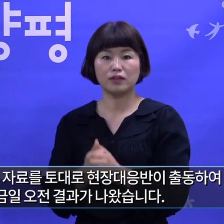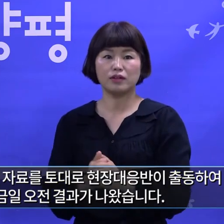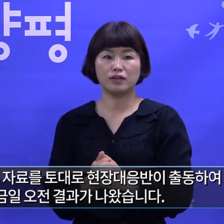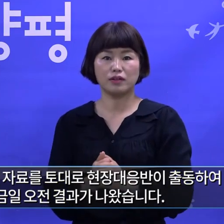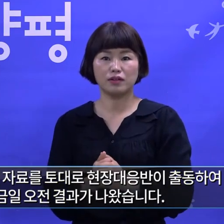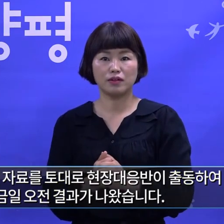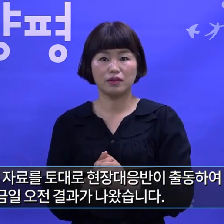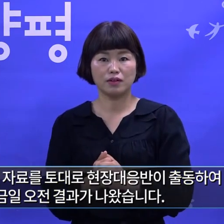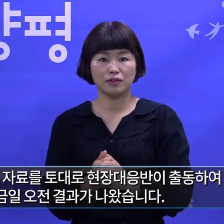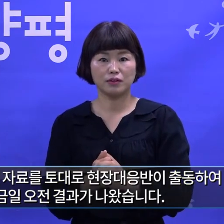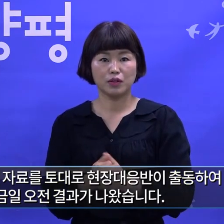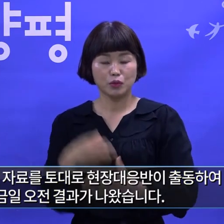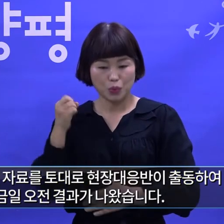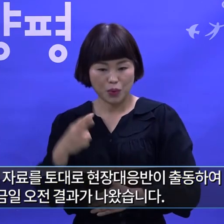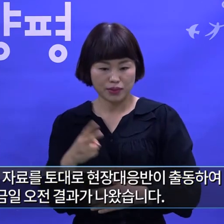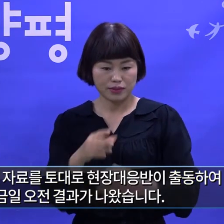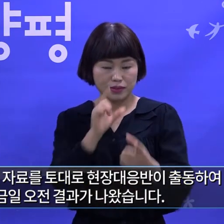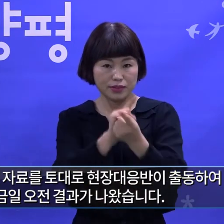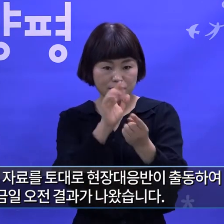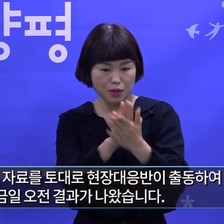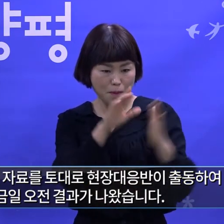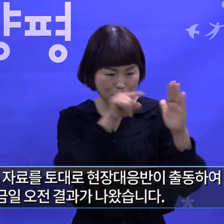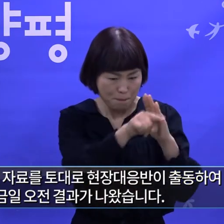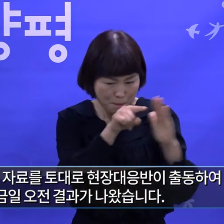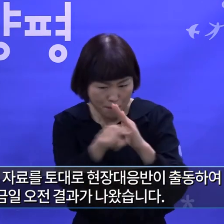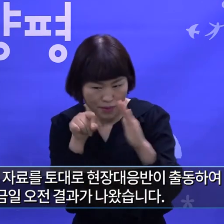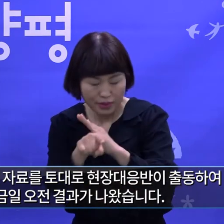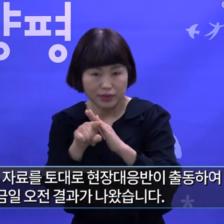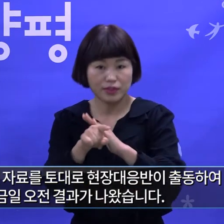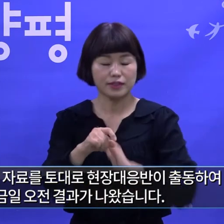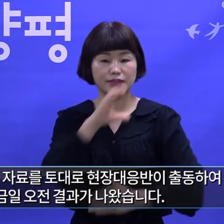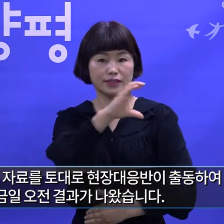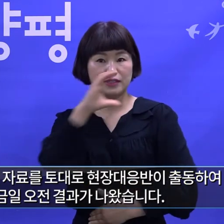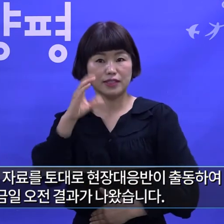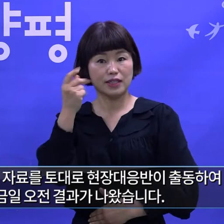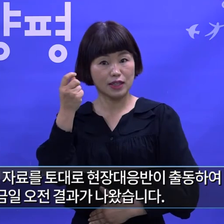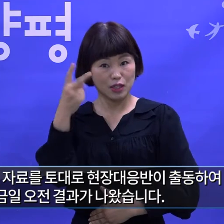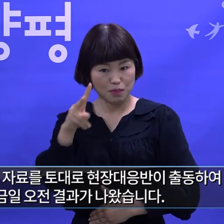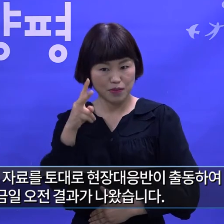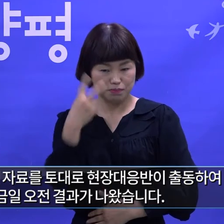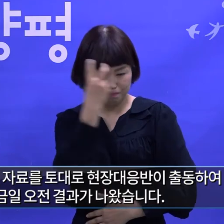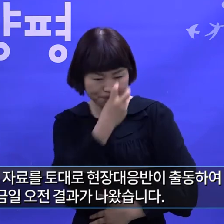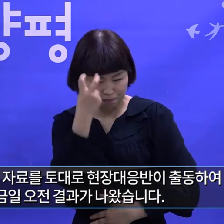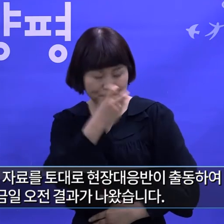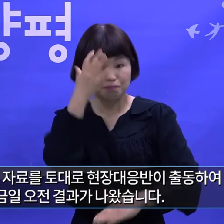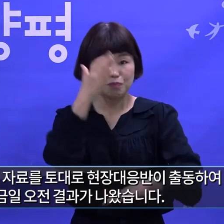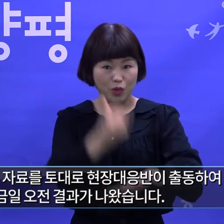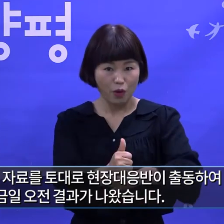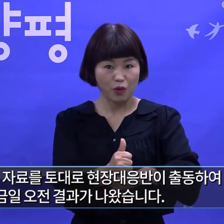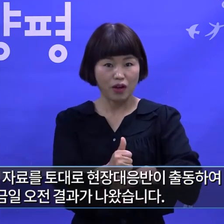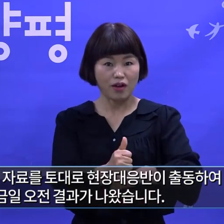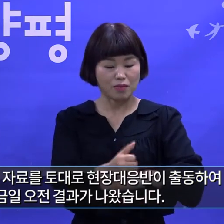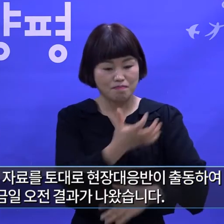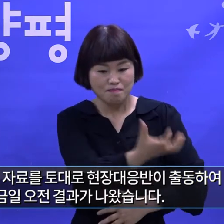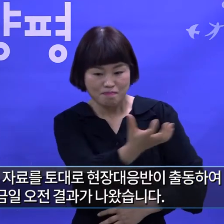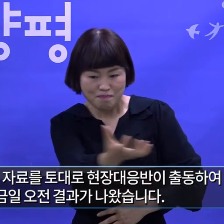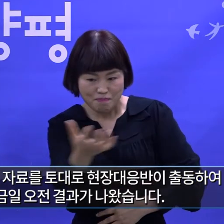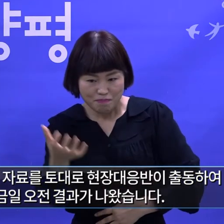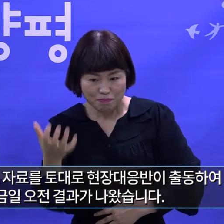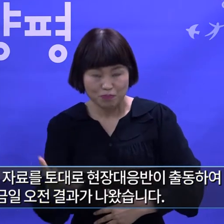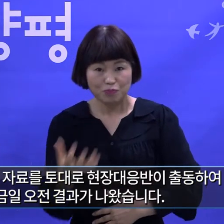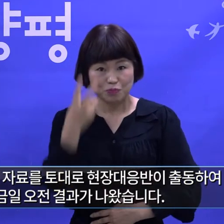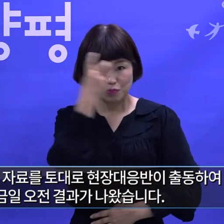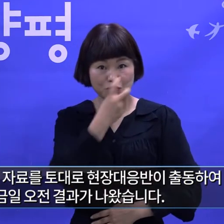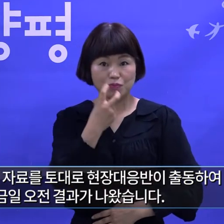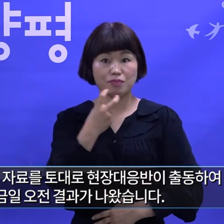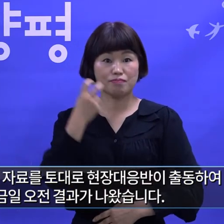현장 대응반이 출동하여 전체 CCTV를 분석하고 역학조사를 실시해 금일